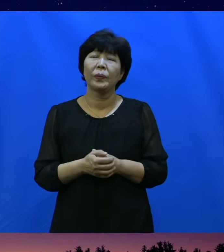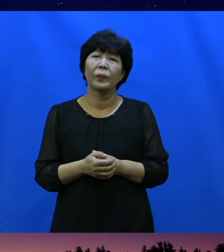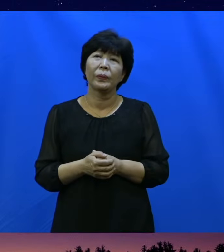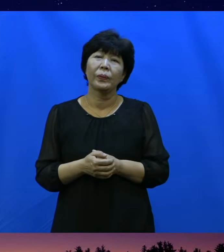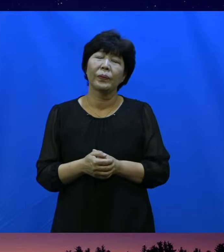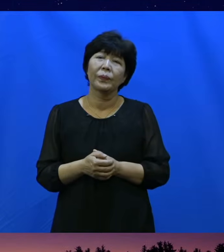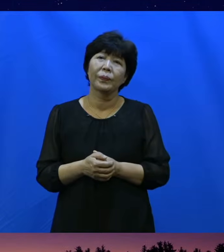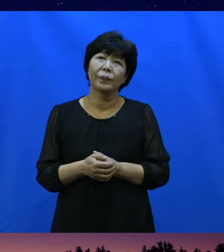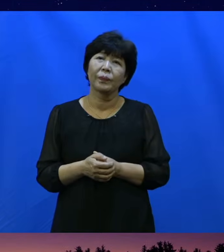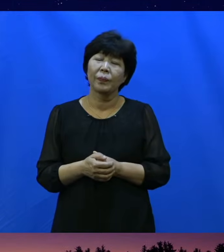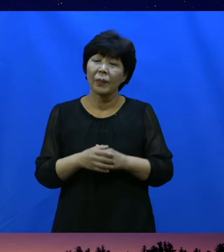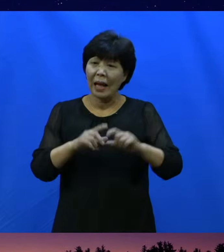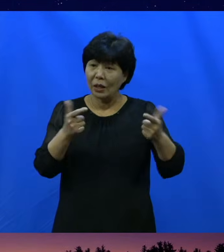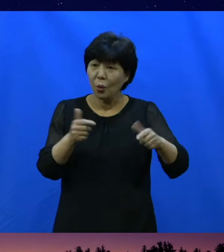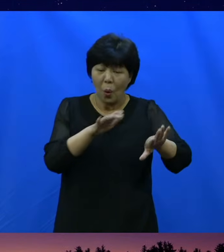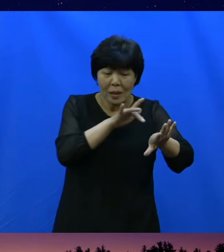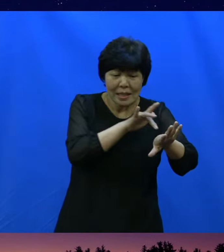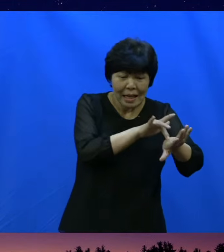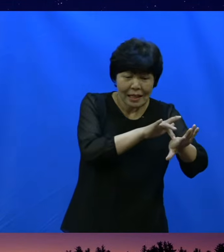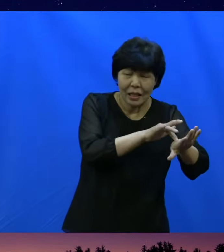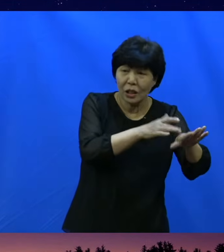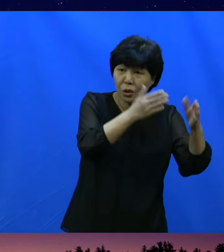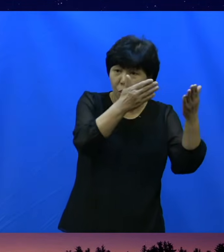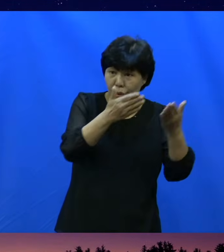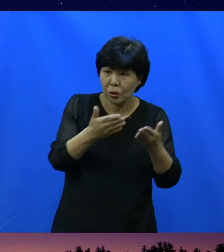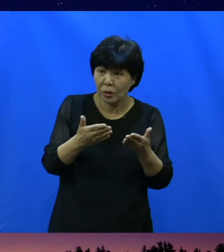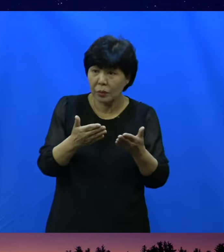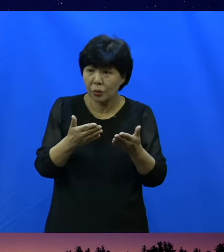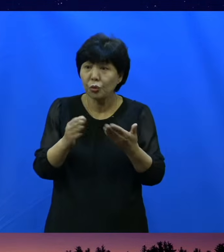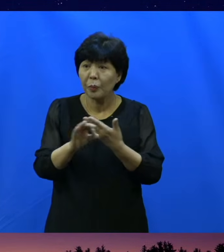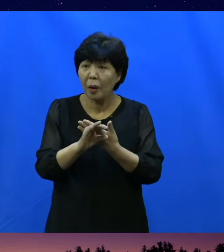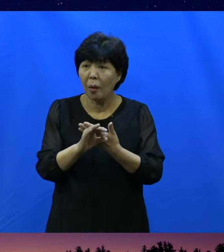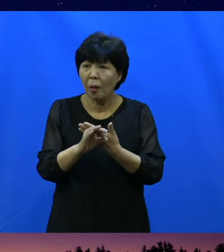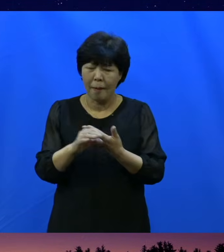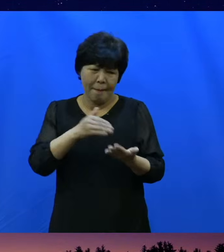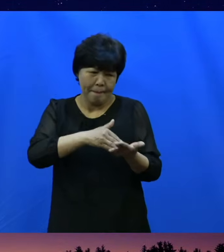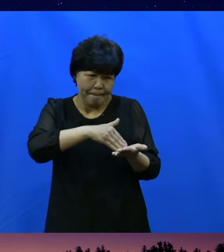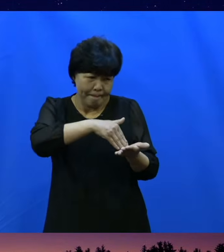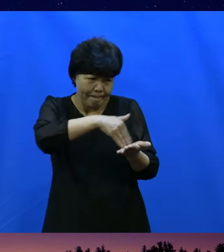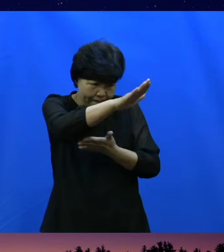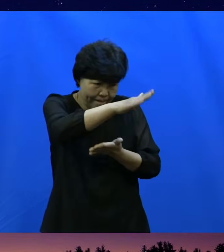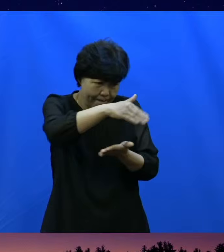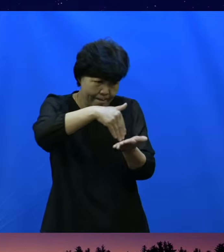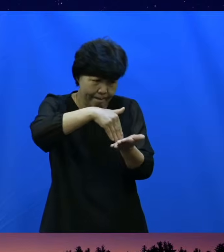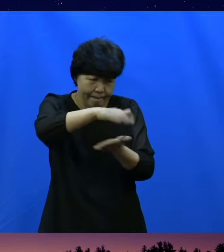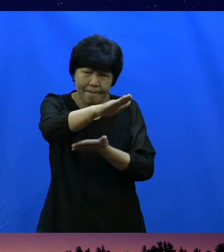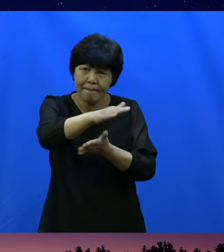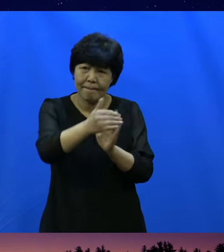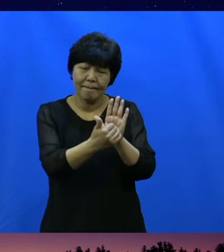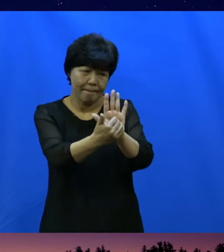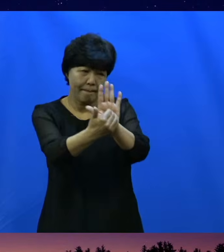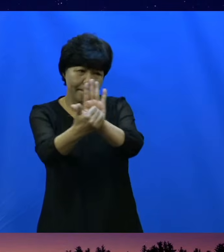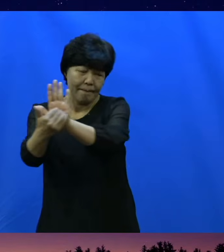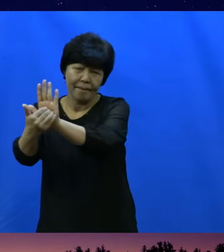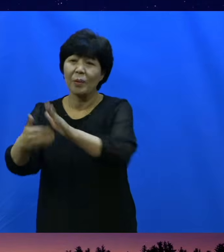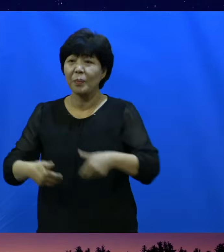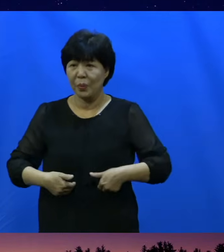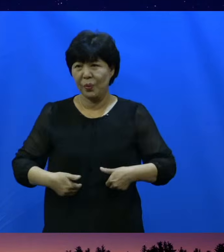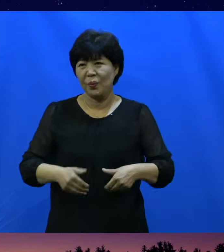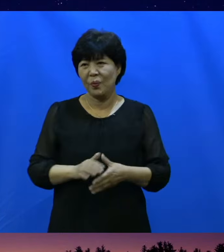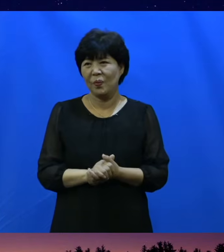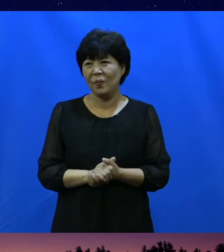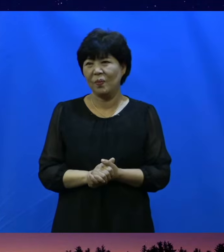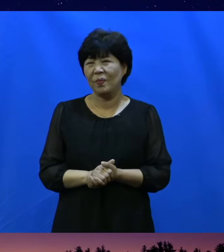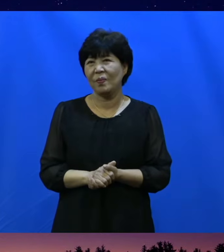대적을 해야 되는 거예요. 그 구분만 하면 되는 겁니다, 여러분. 죄에 대한 자각이 오면 회개하면 되는 거예요. 하나님, 제가 잘못했습니다.